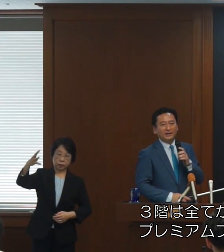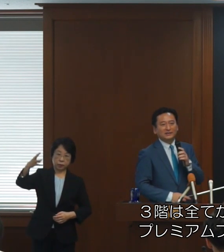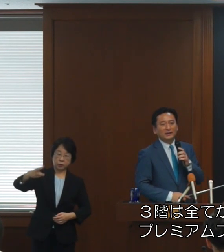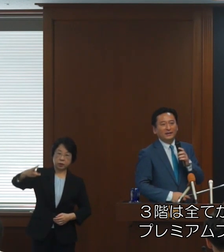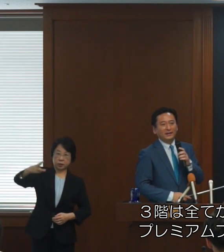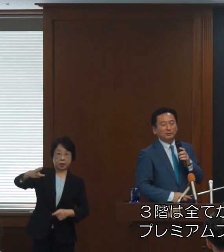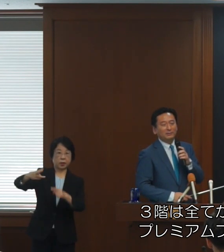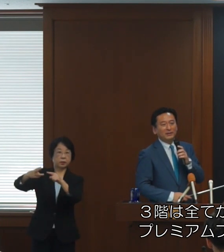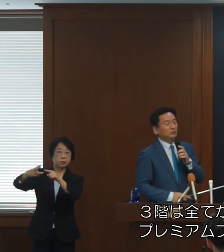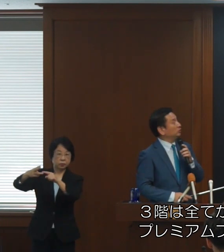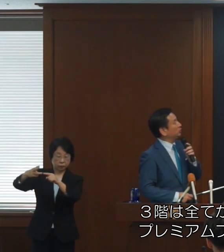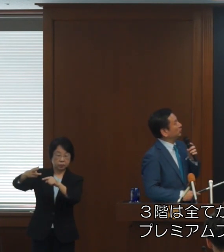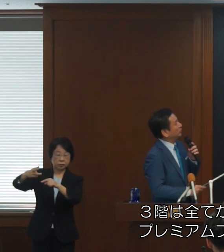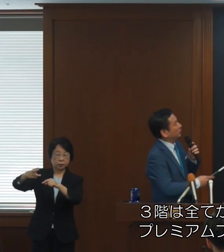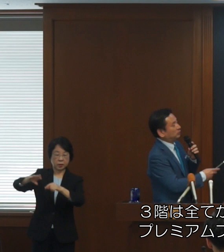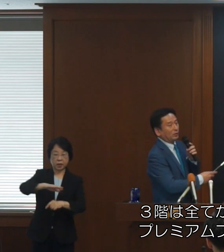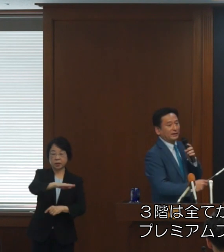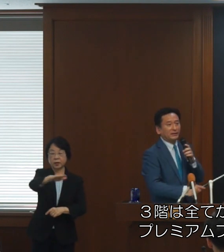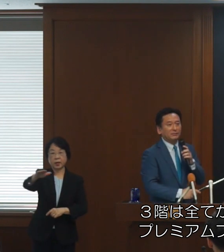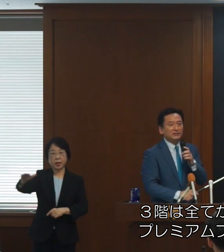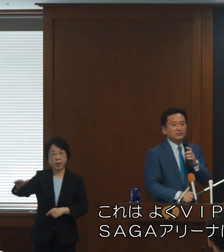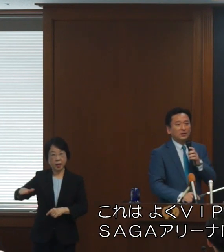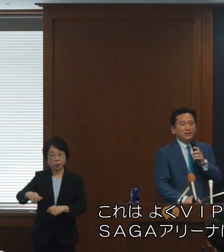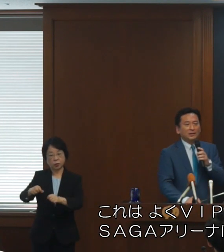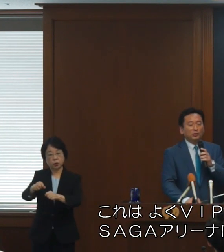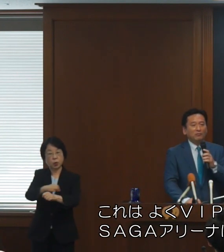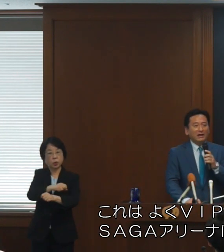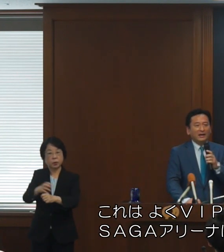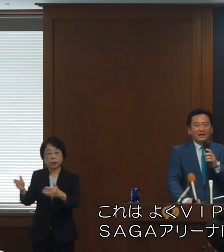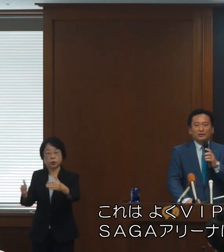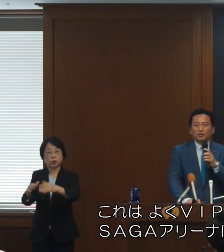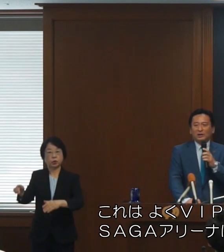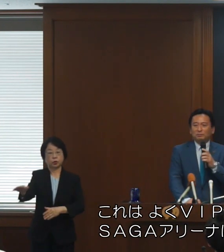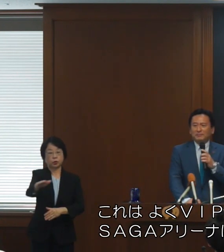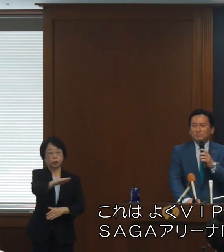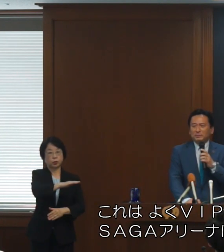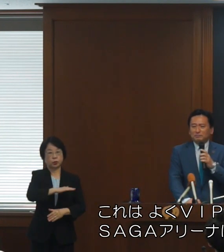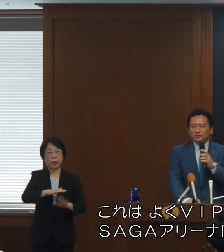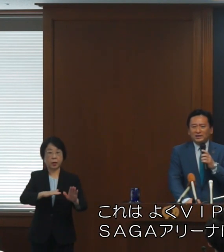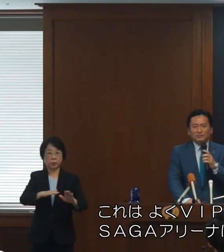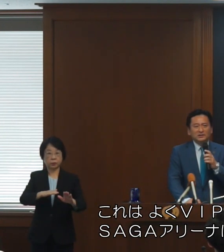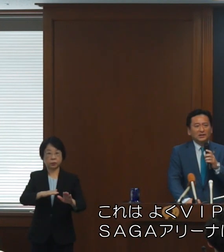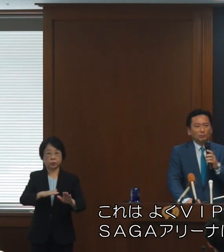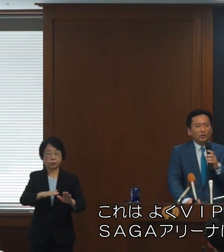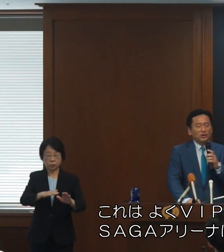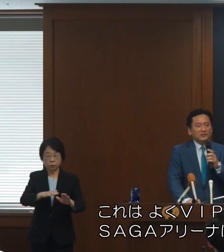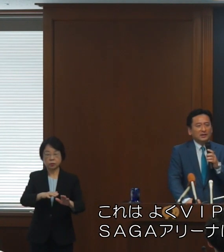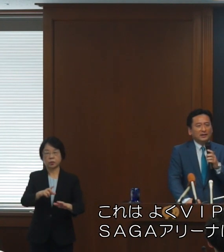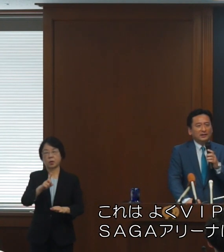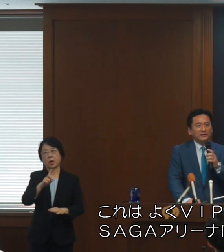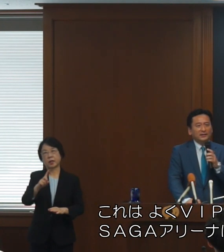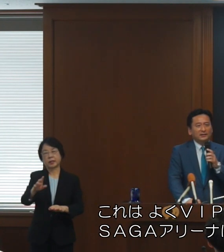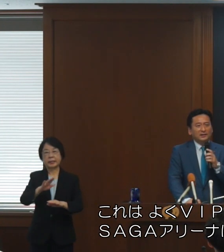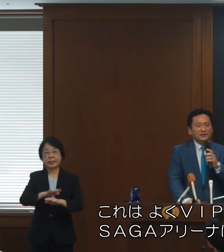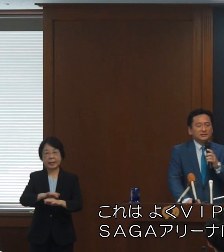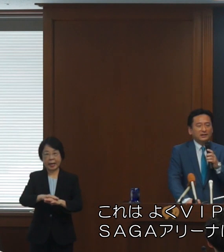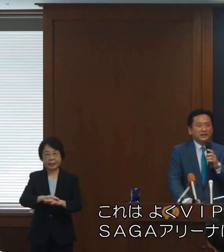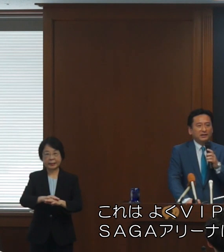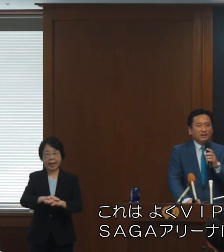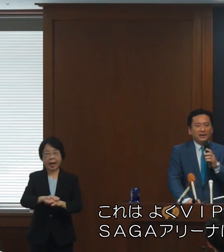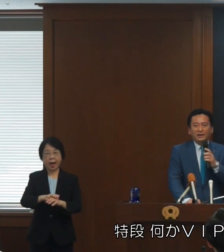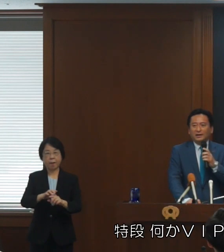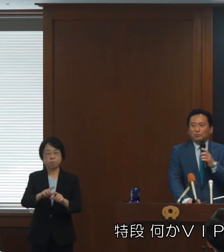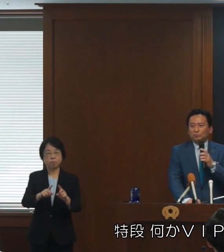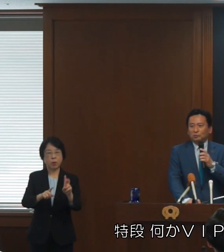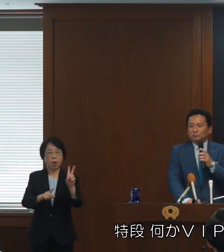が全てがプレミアムフロアになっていますこれはよくあのビッグディップって言いますけれどもサガリナに